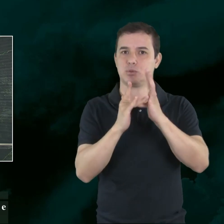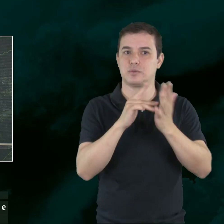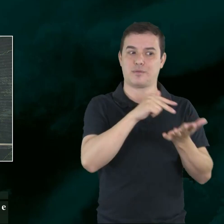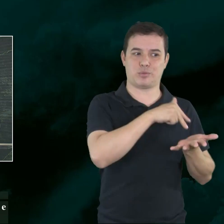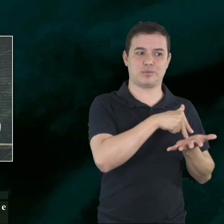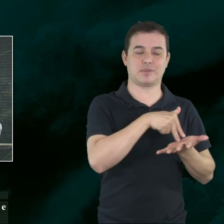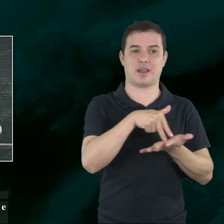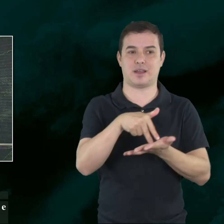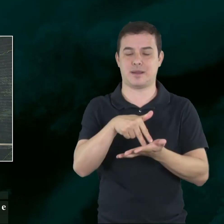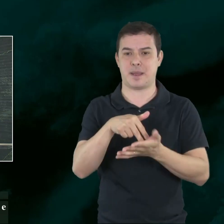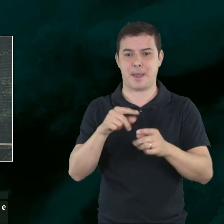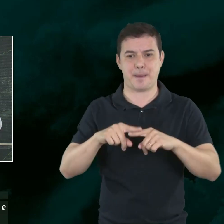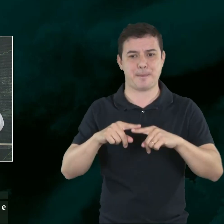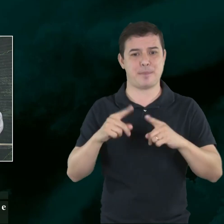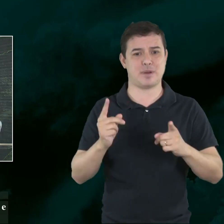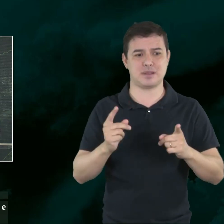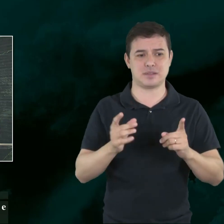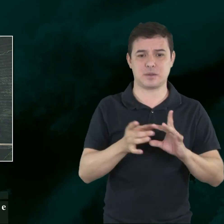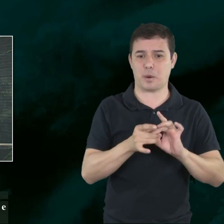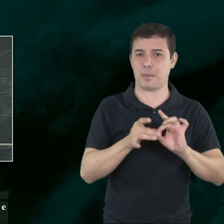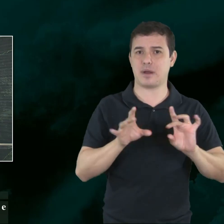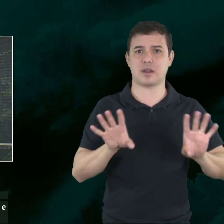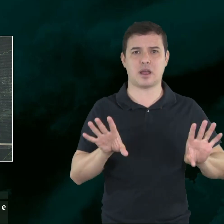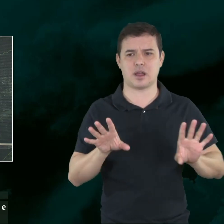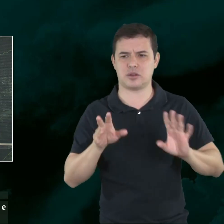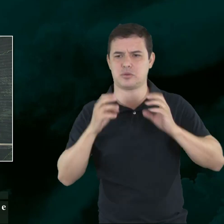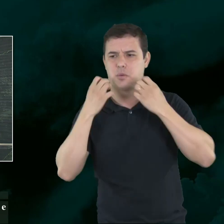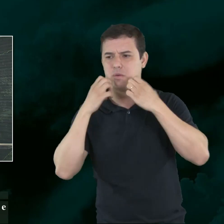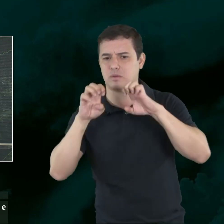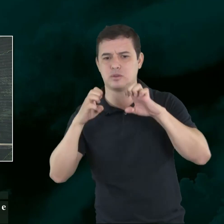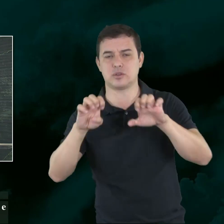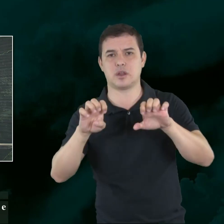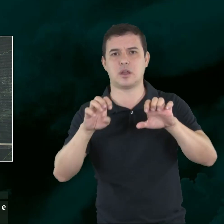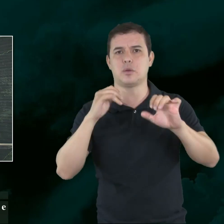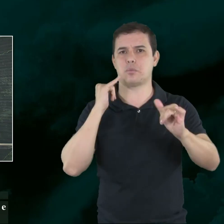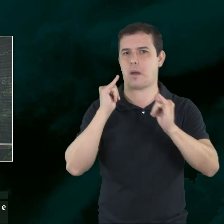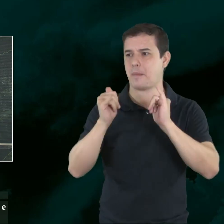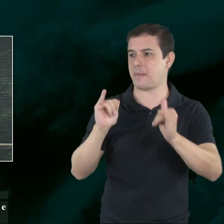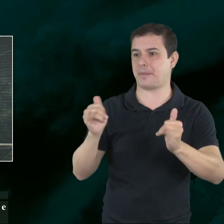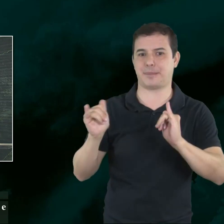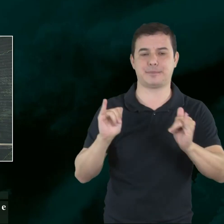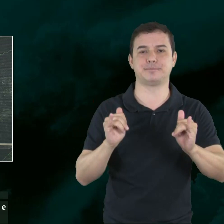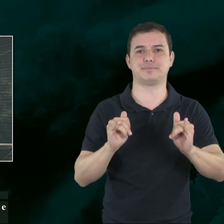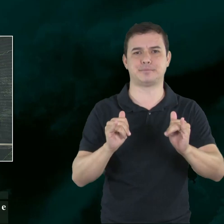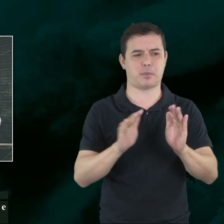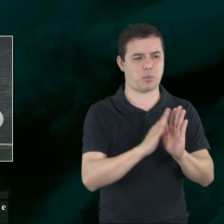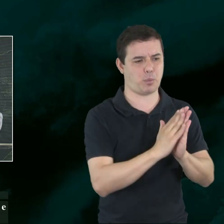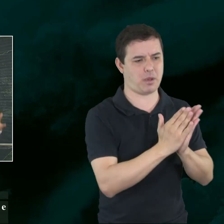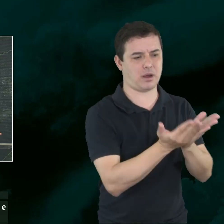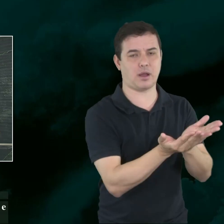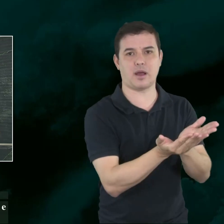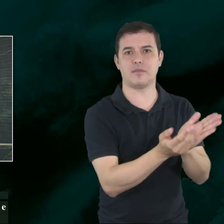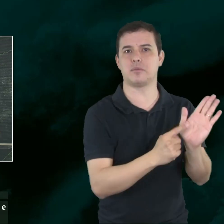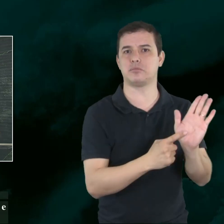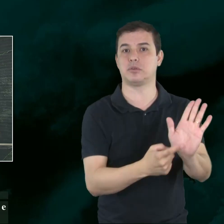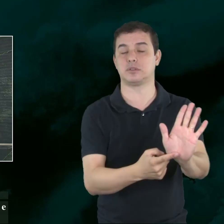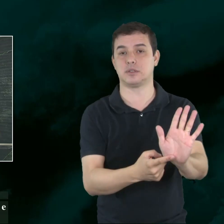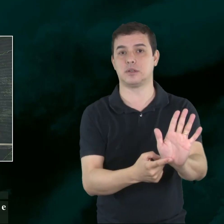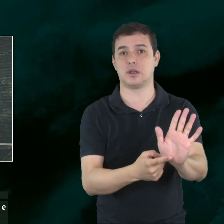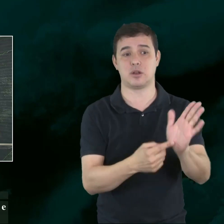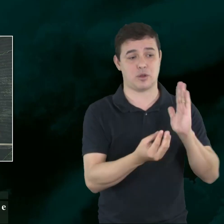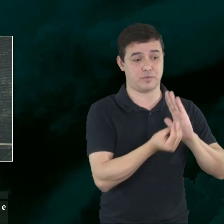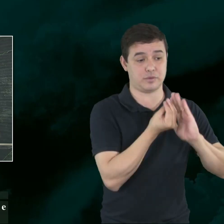ainda temos liberdade de pregar o Evangelho, nós ainda temos, né, liberdade de viver a vida da igreja,